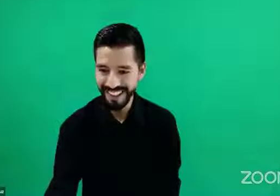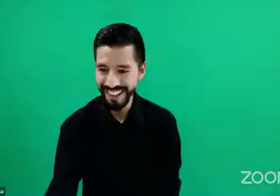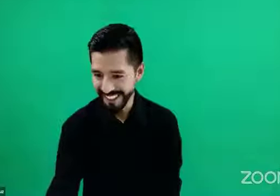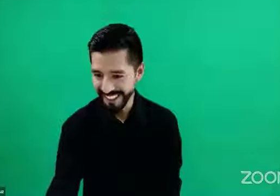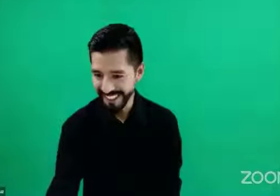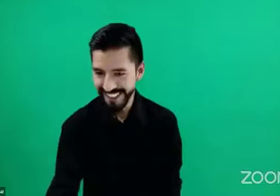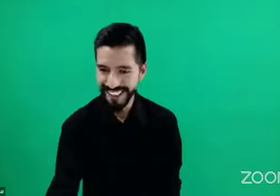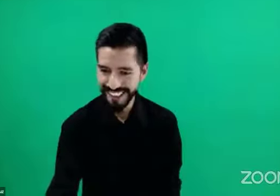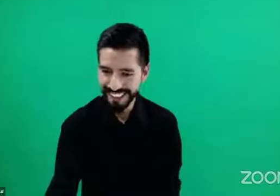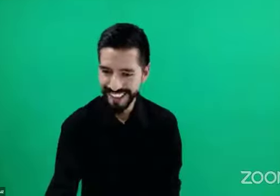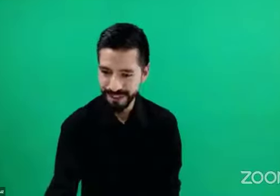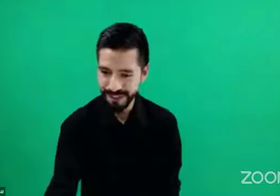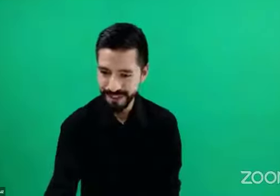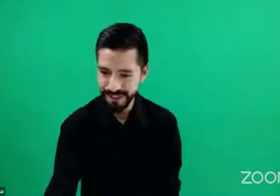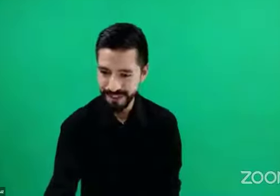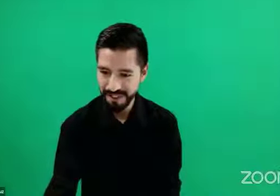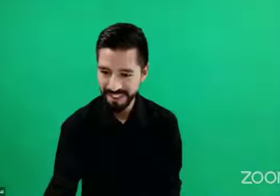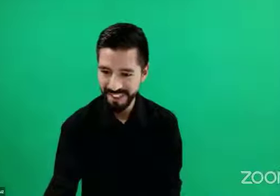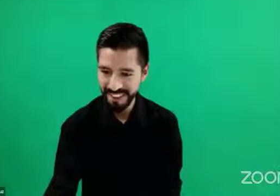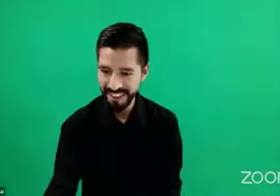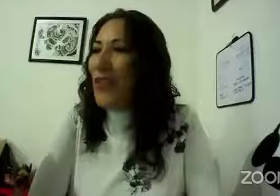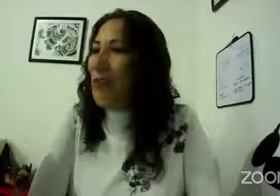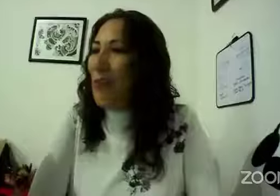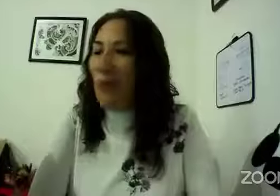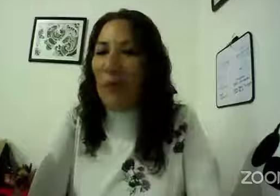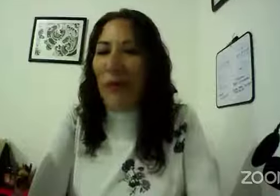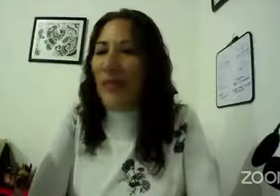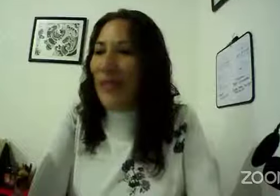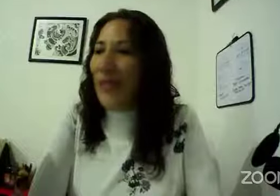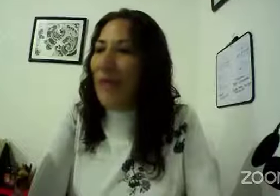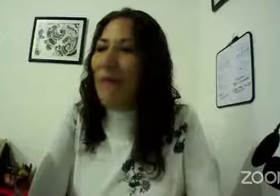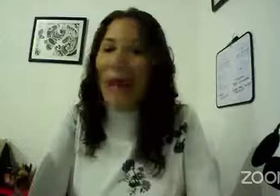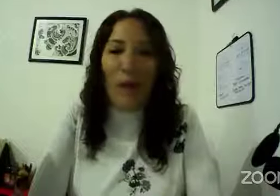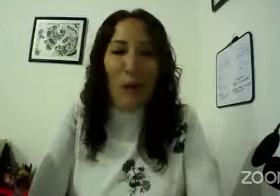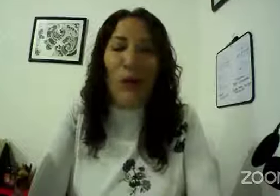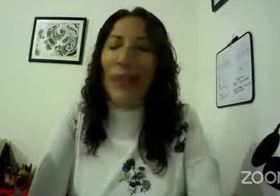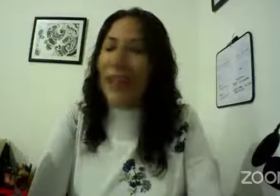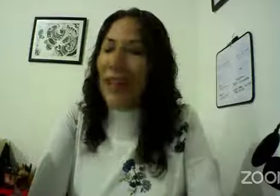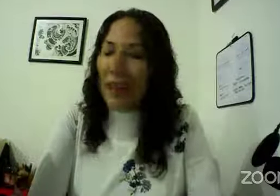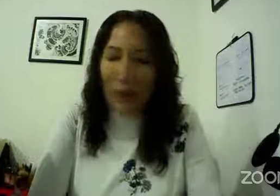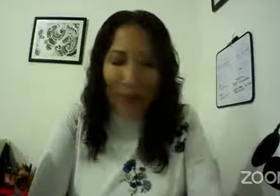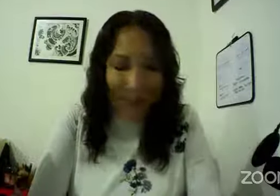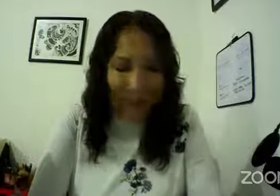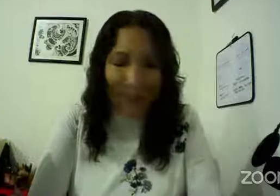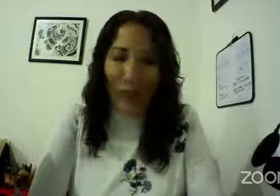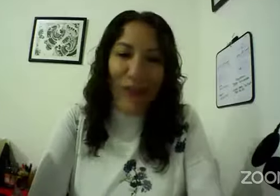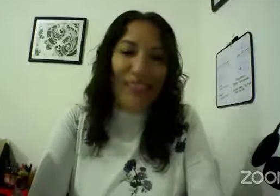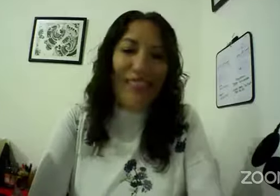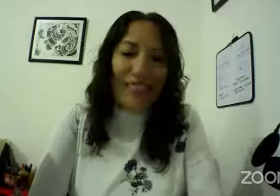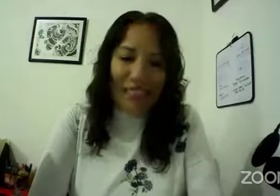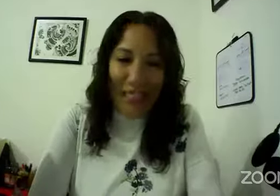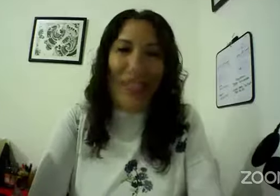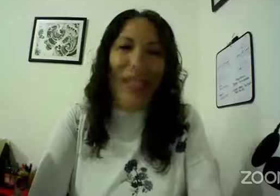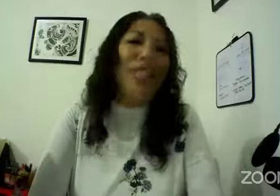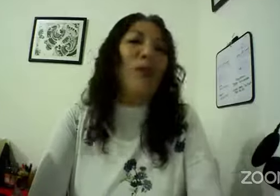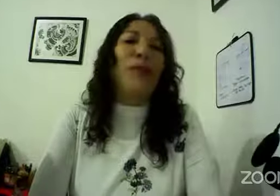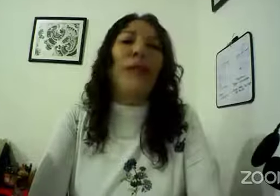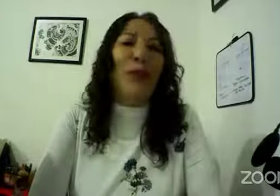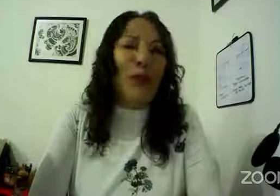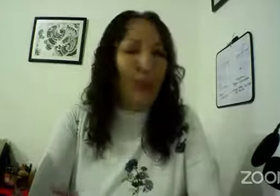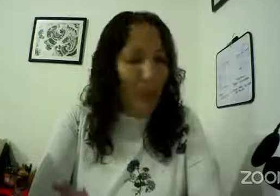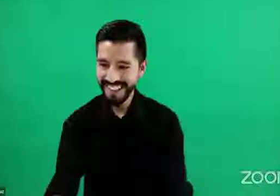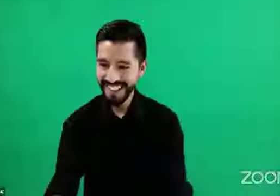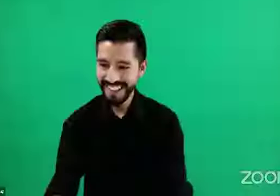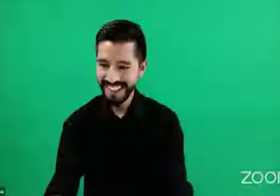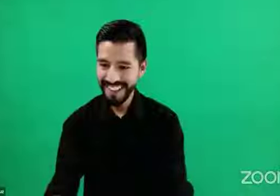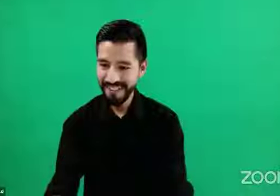está el internet y la luz. Tú no te preocupes, si se te va la luz, yo les canto varias canciones hasta que termine el